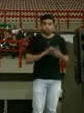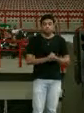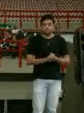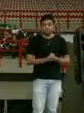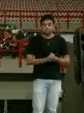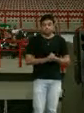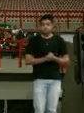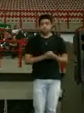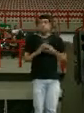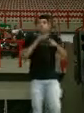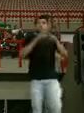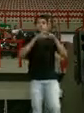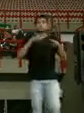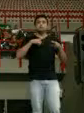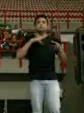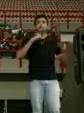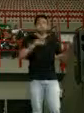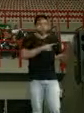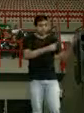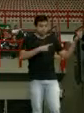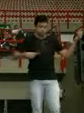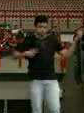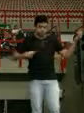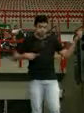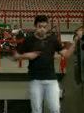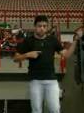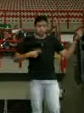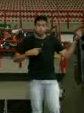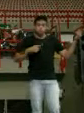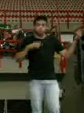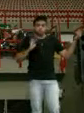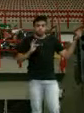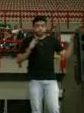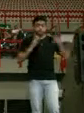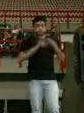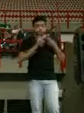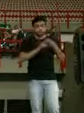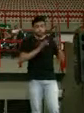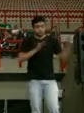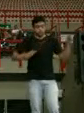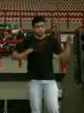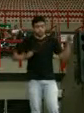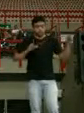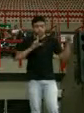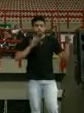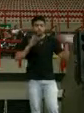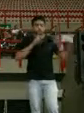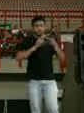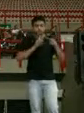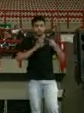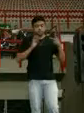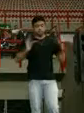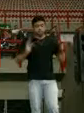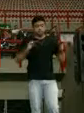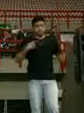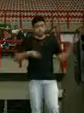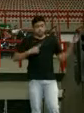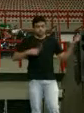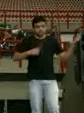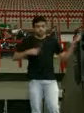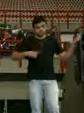Continuando. Para uma dada tensão, F e um dado comprimento L, a frequência de vibração F de uma corda